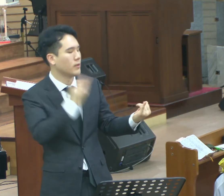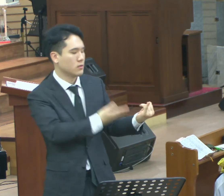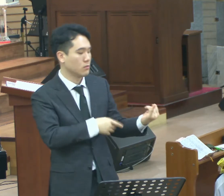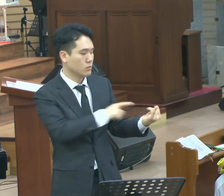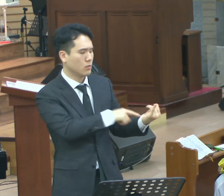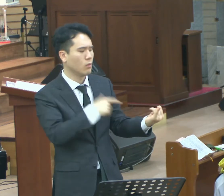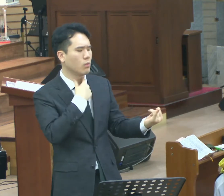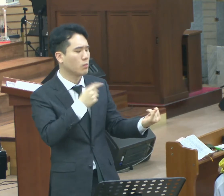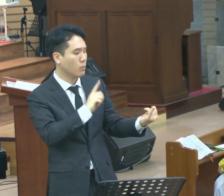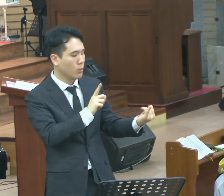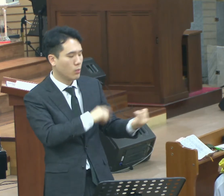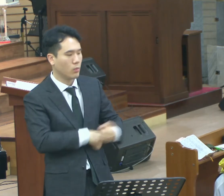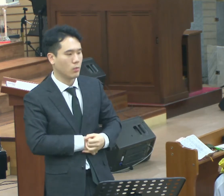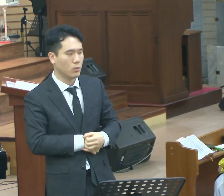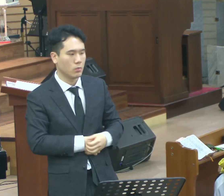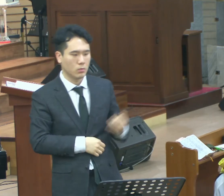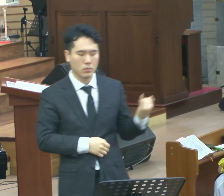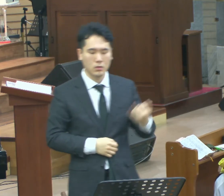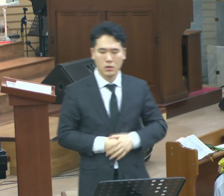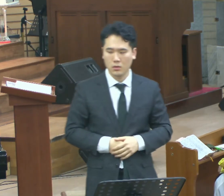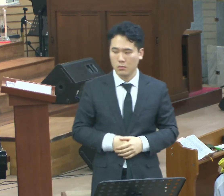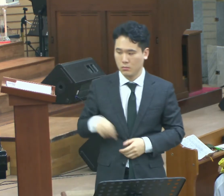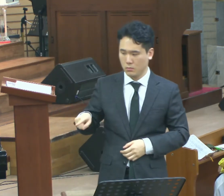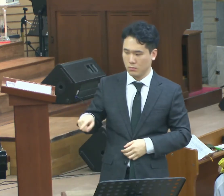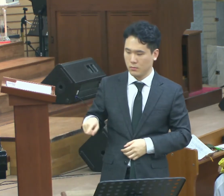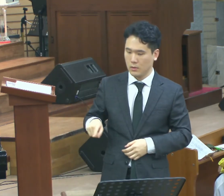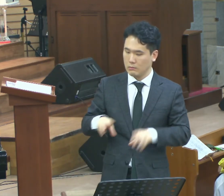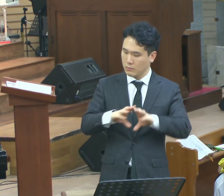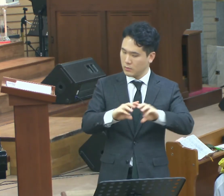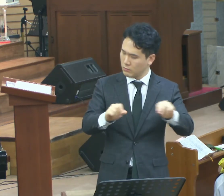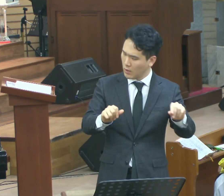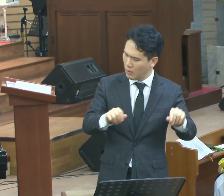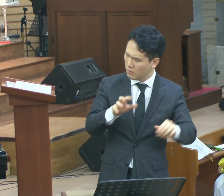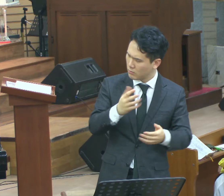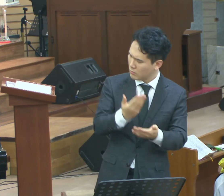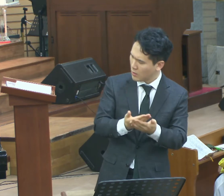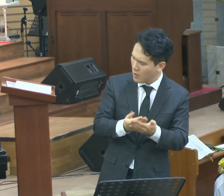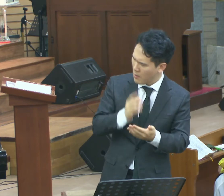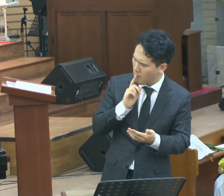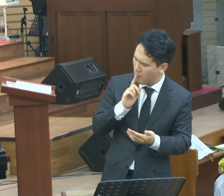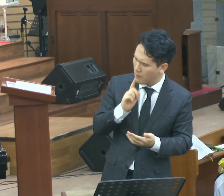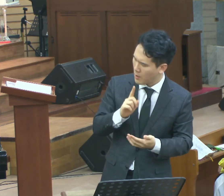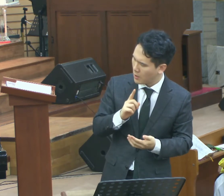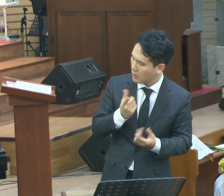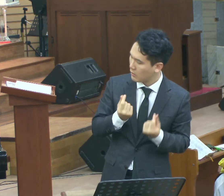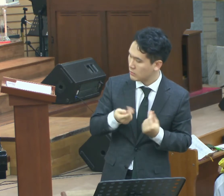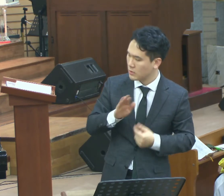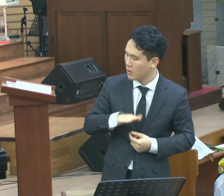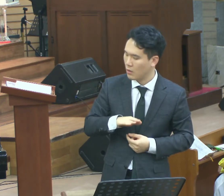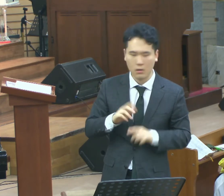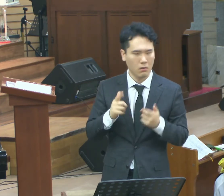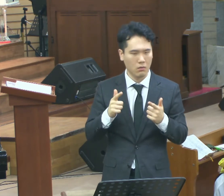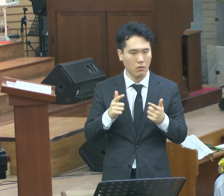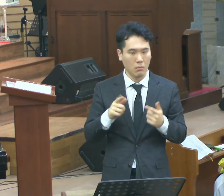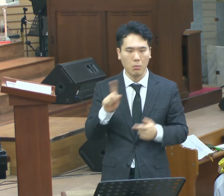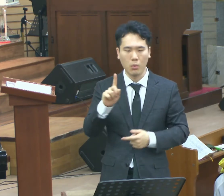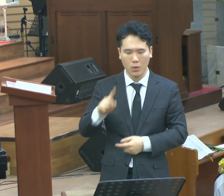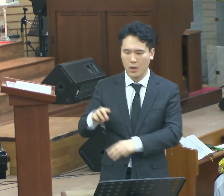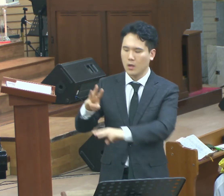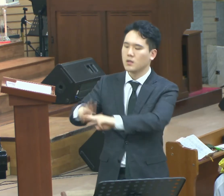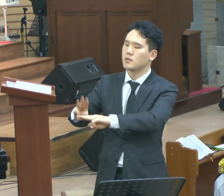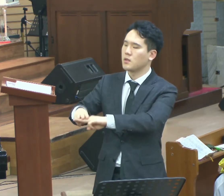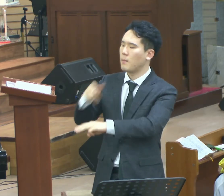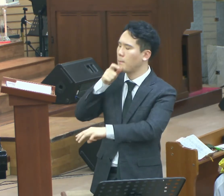원해? 그러니까 이 딸이 땅을 달라고 해야 되는데 샘을 주세요. 그랬어요. 아마 이들이 받은